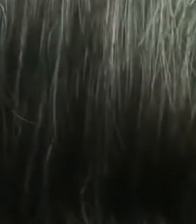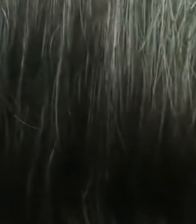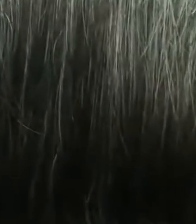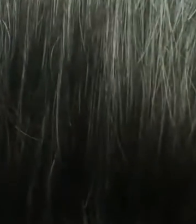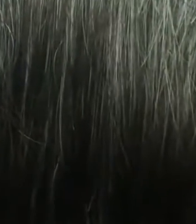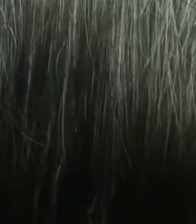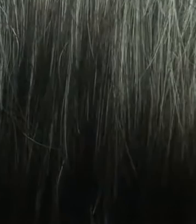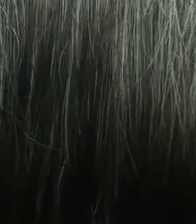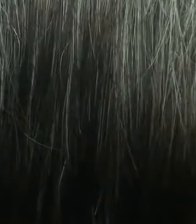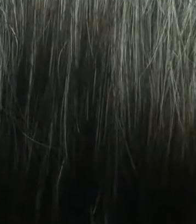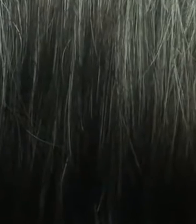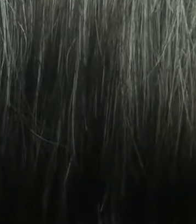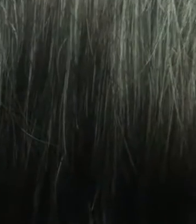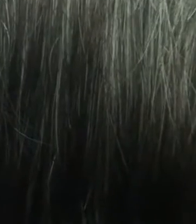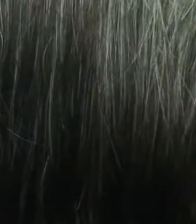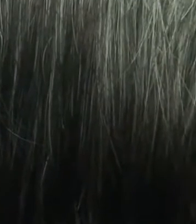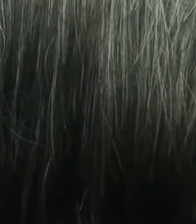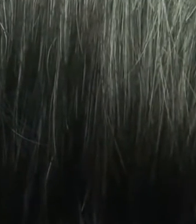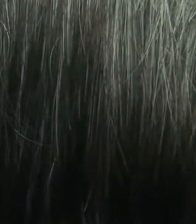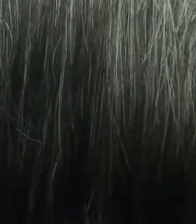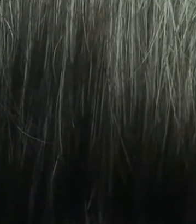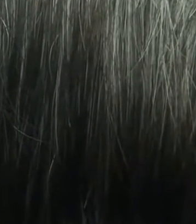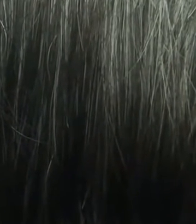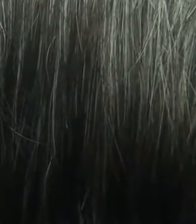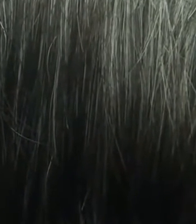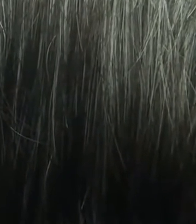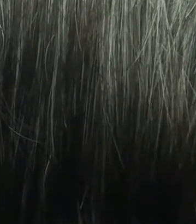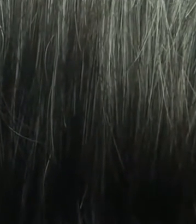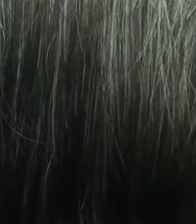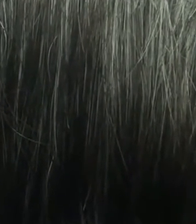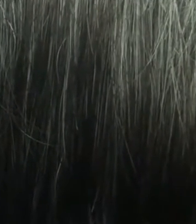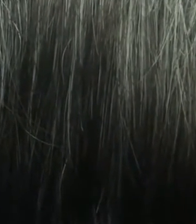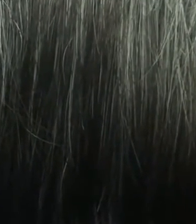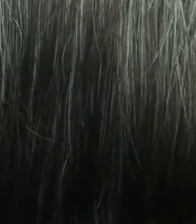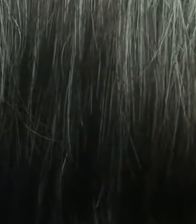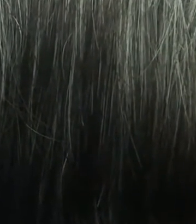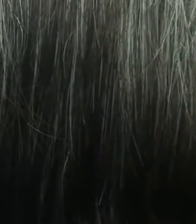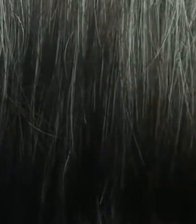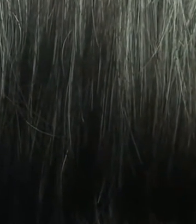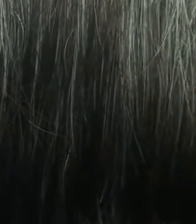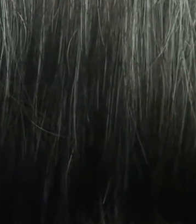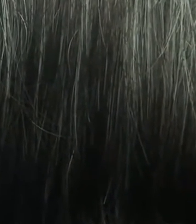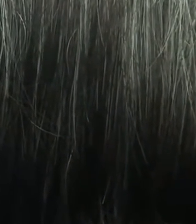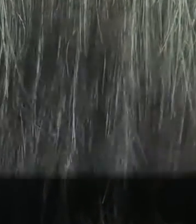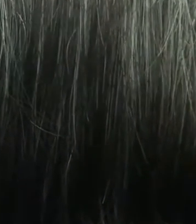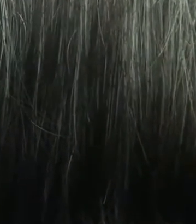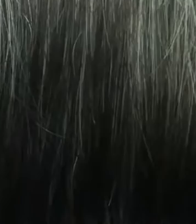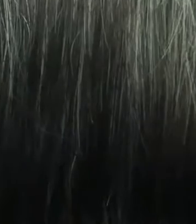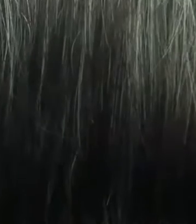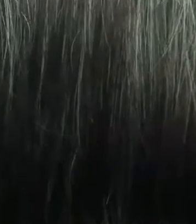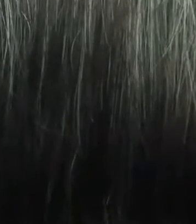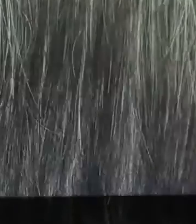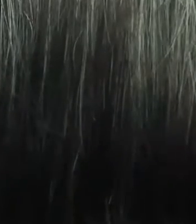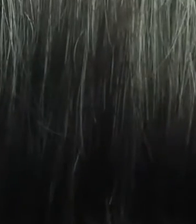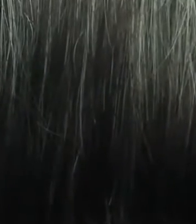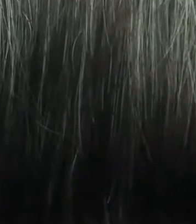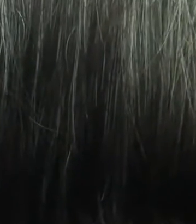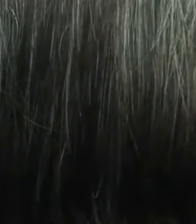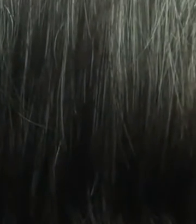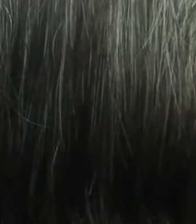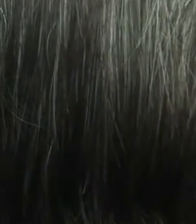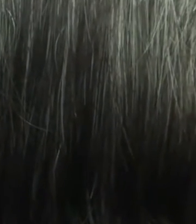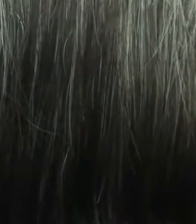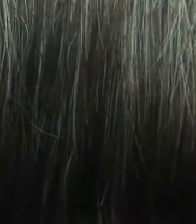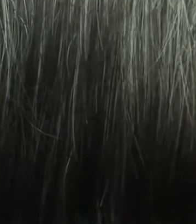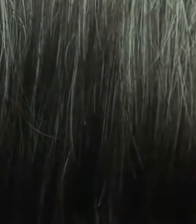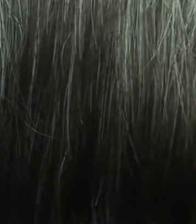예, 기자 여러분 반갑습니다. 저는 20대 대통령 선거 정의당 경선 후보로